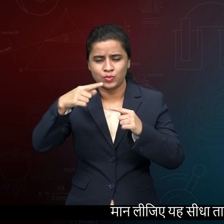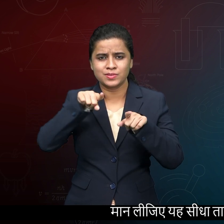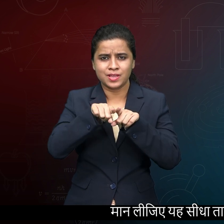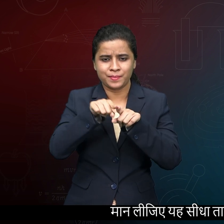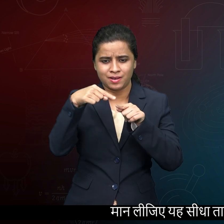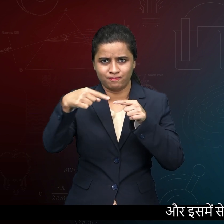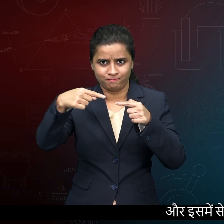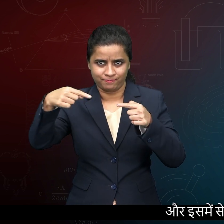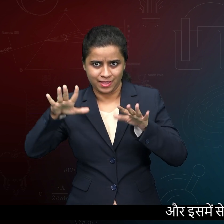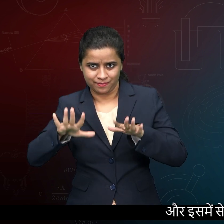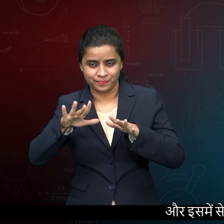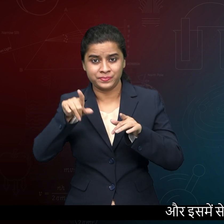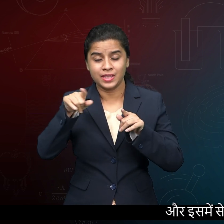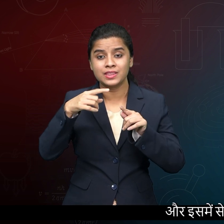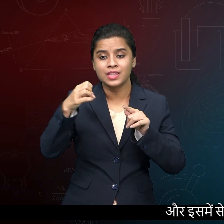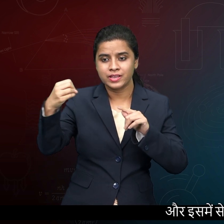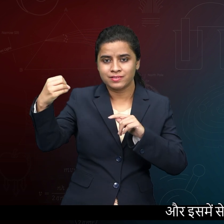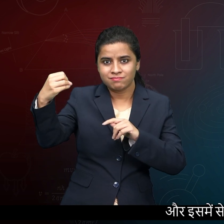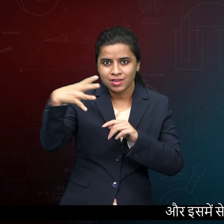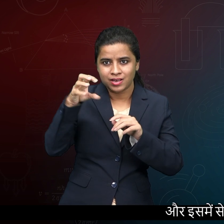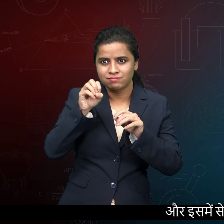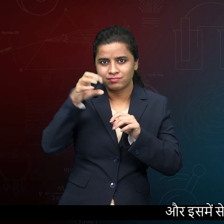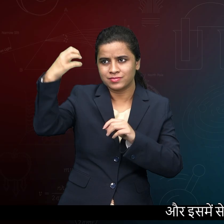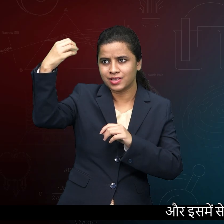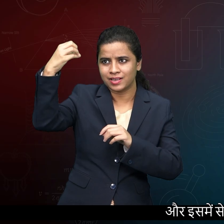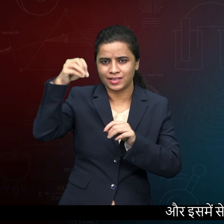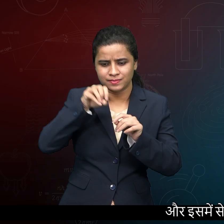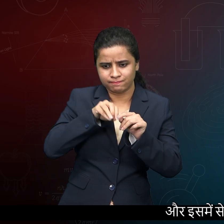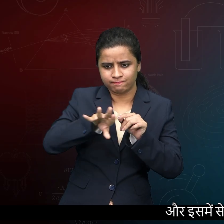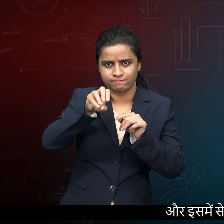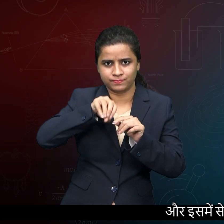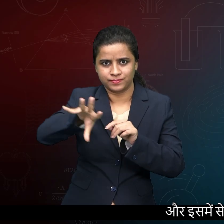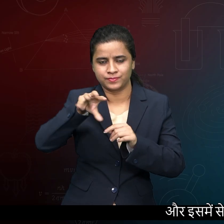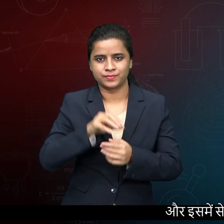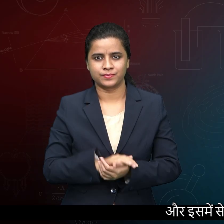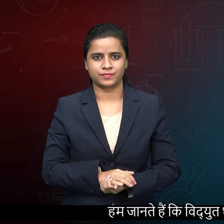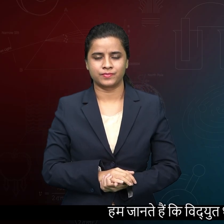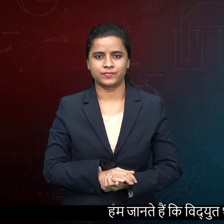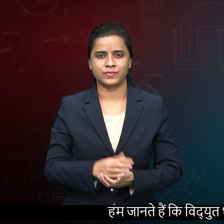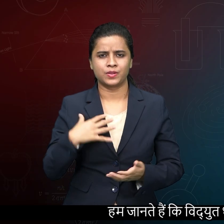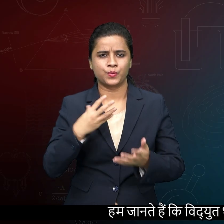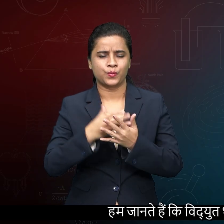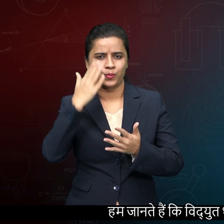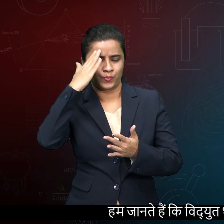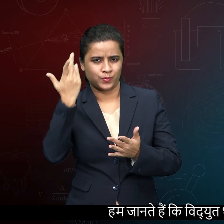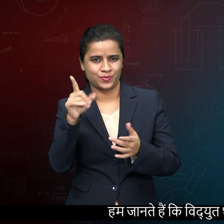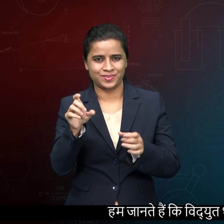है और इसमें से धारा प्रवाहित की जाती है। हम जानते हैं कि विद्युत